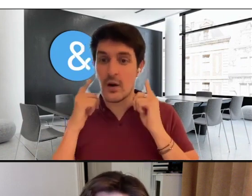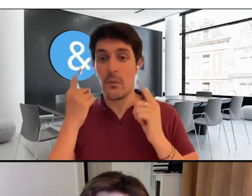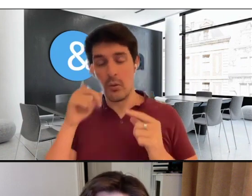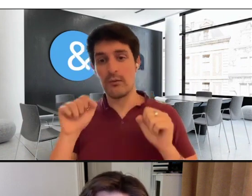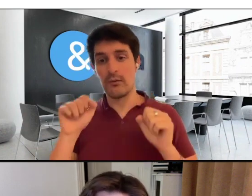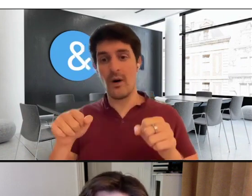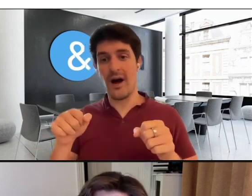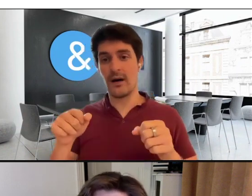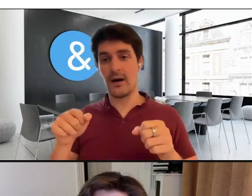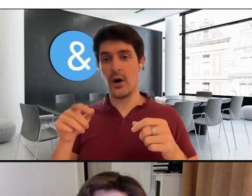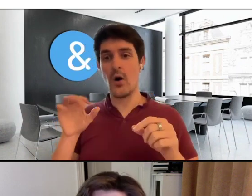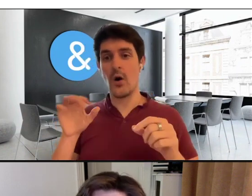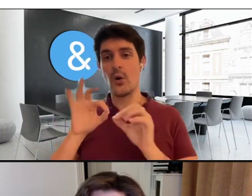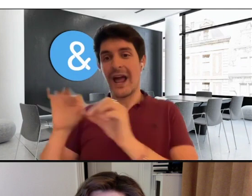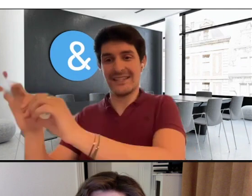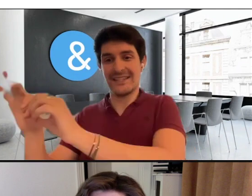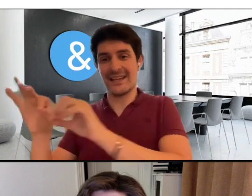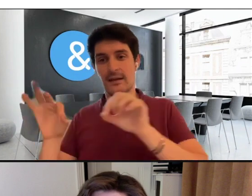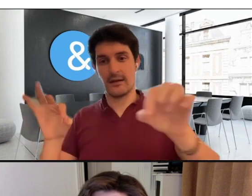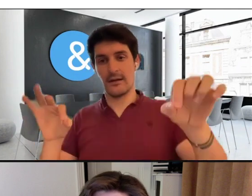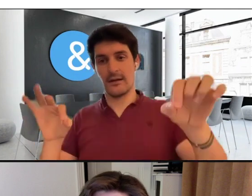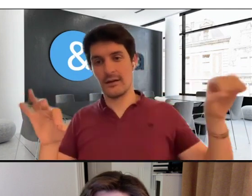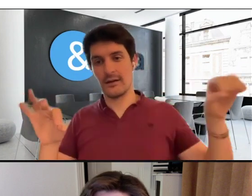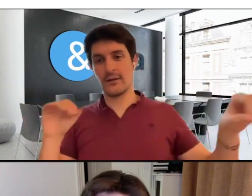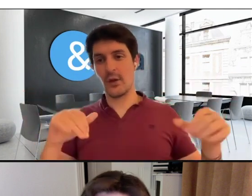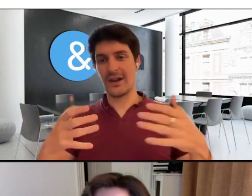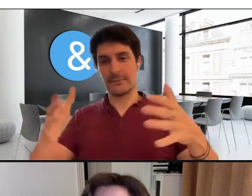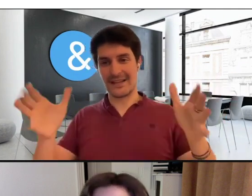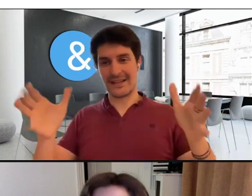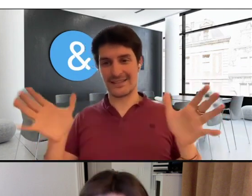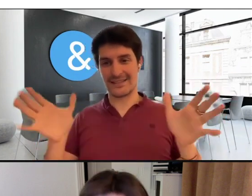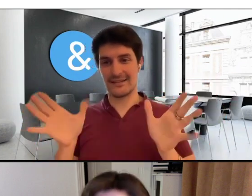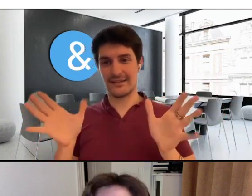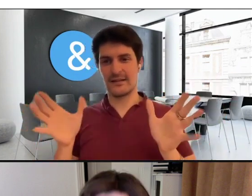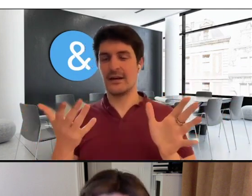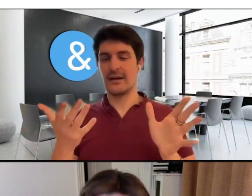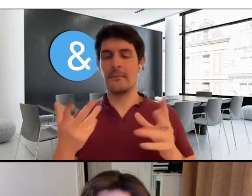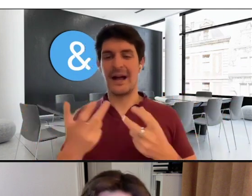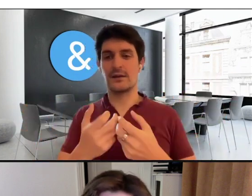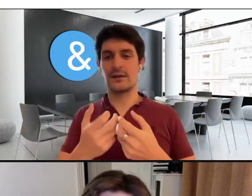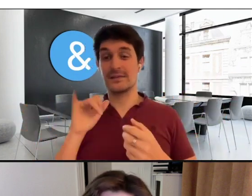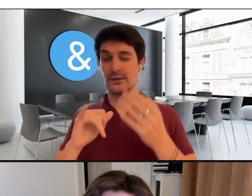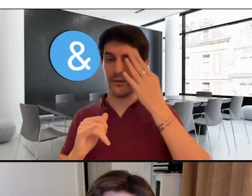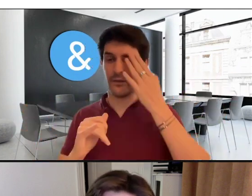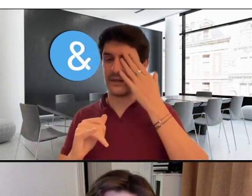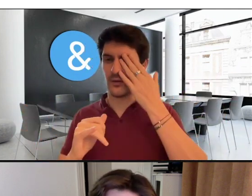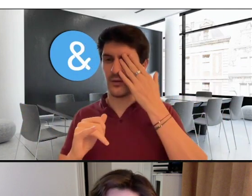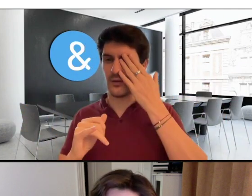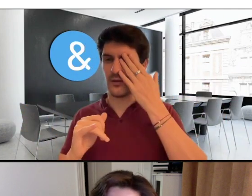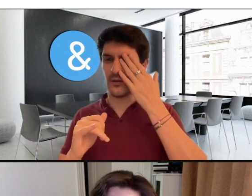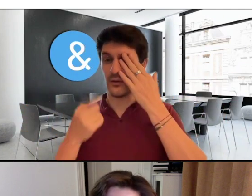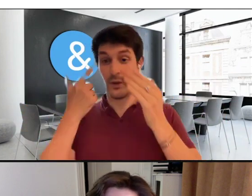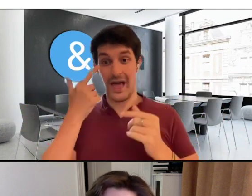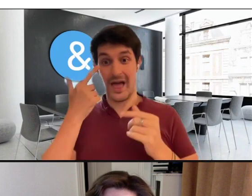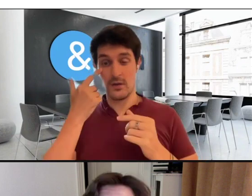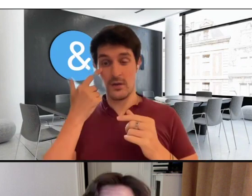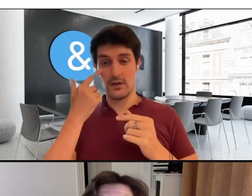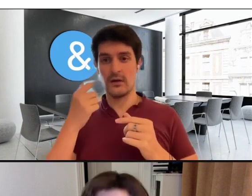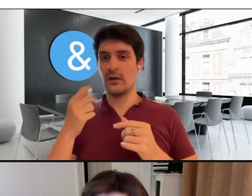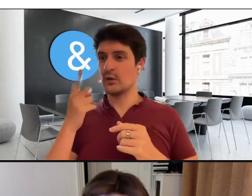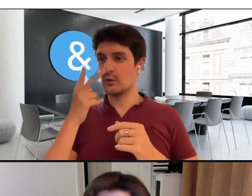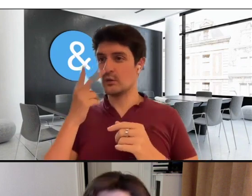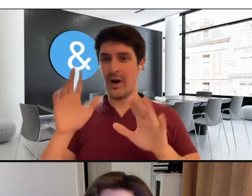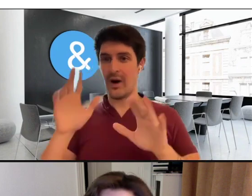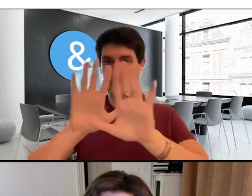Pour pouvoir localiser dans l'espace. Par exemple, si tu fermes les yeux, tu as un œil,